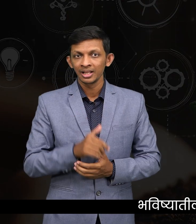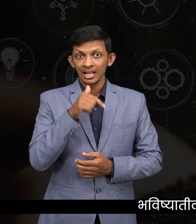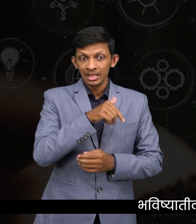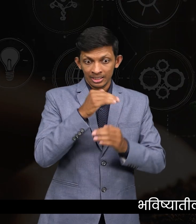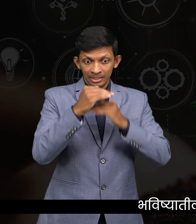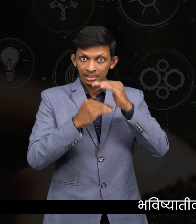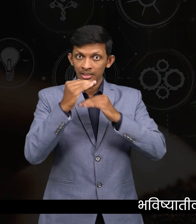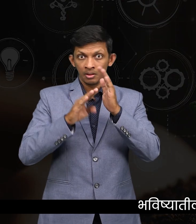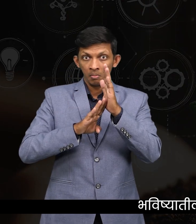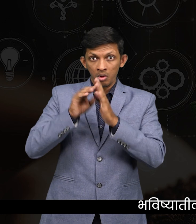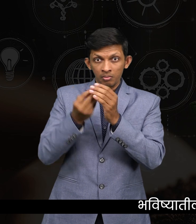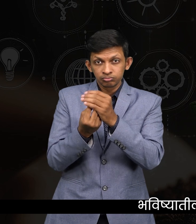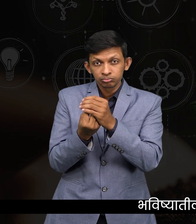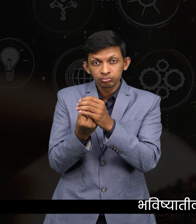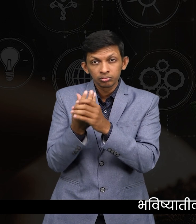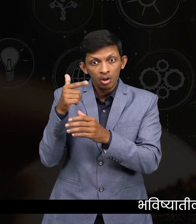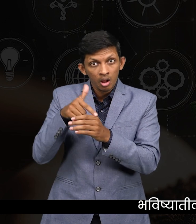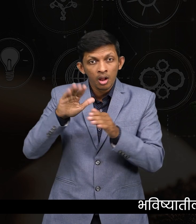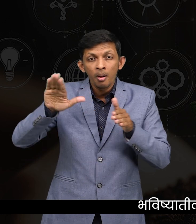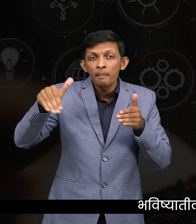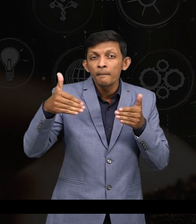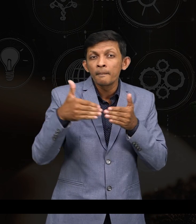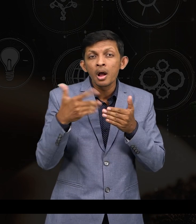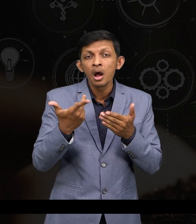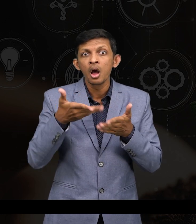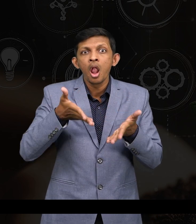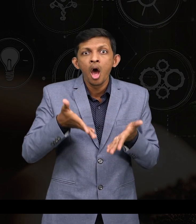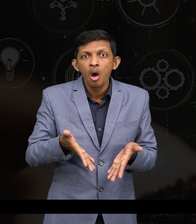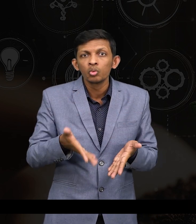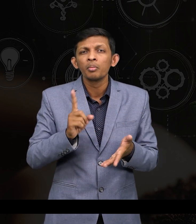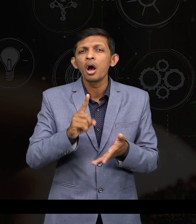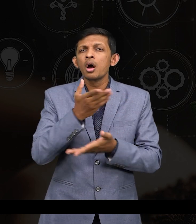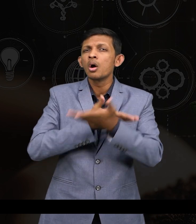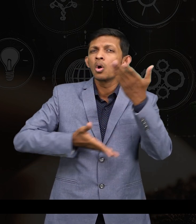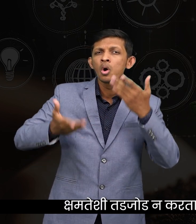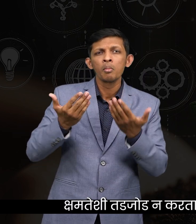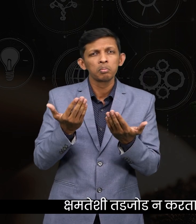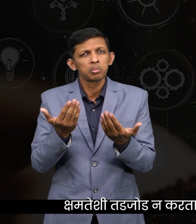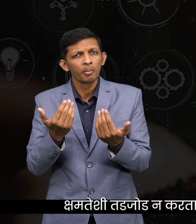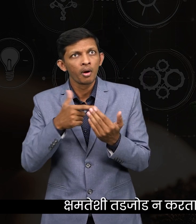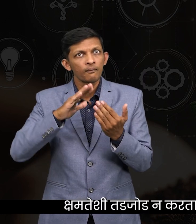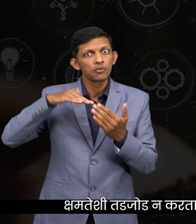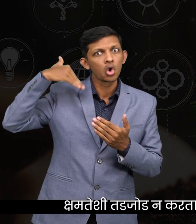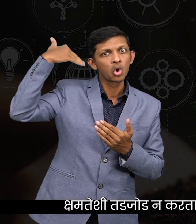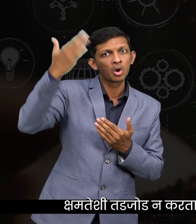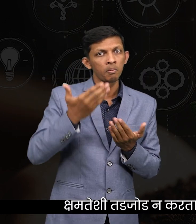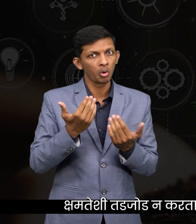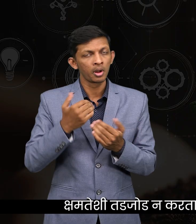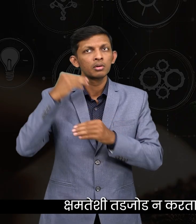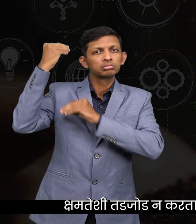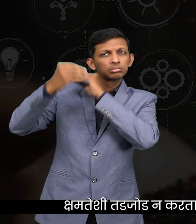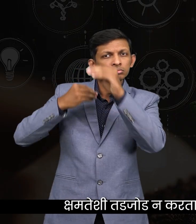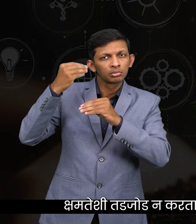भविष्यातील पिढ्यांच्या स्वतःच्या गरजा पूर्ण करण्याच्या क्षमतेची तडजोड न